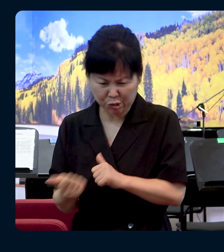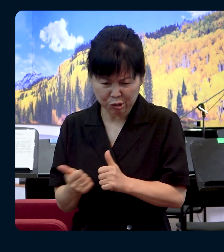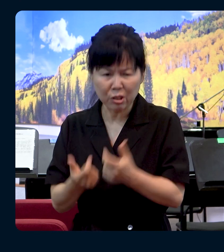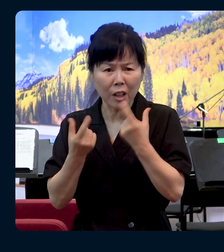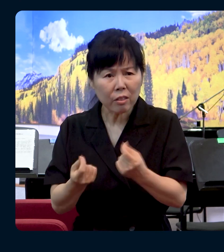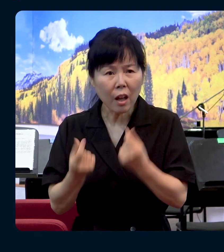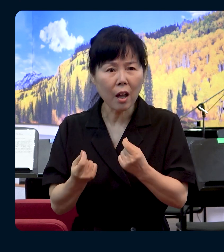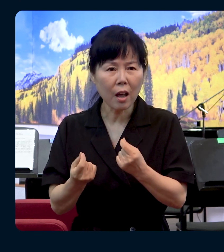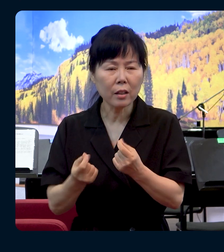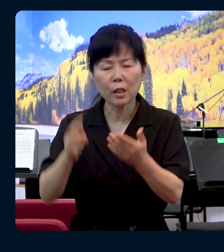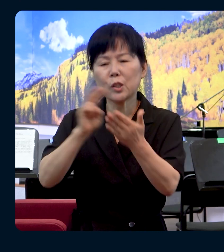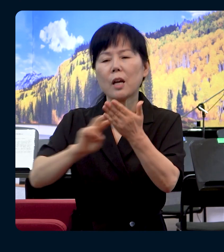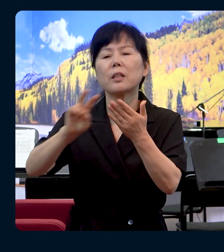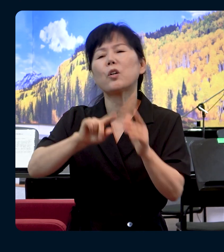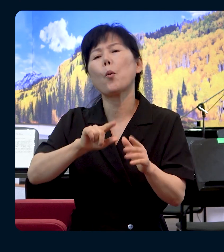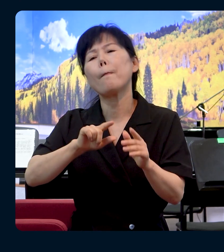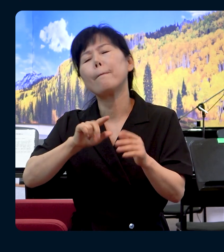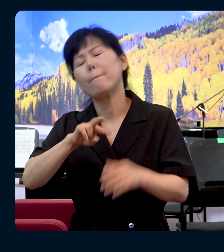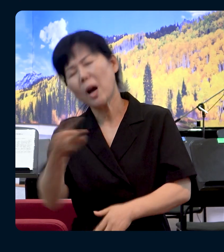시작합니다.